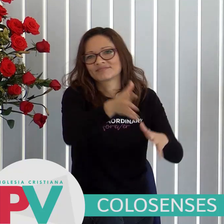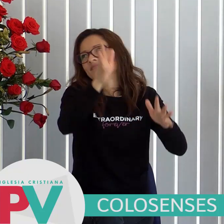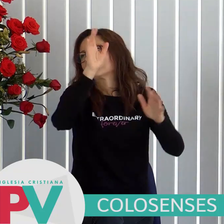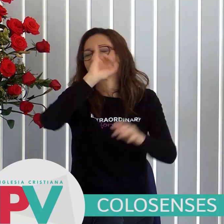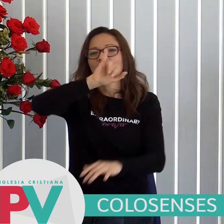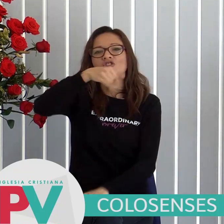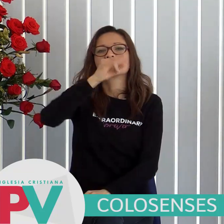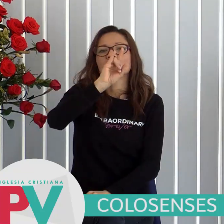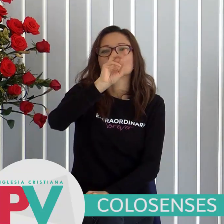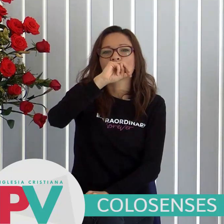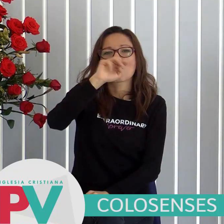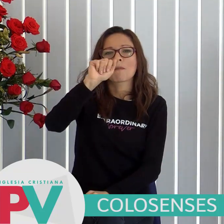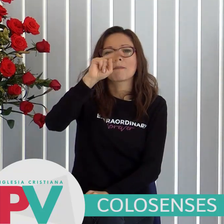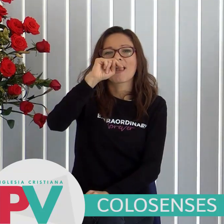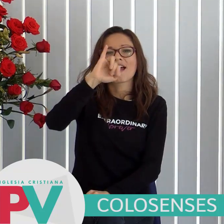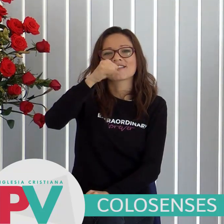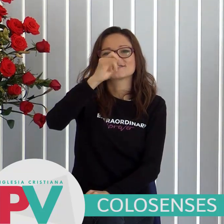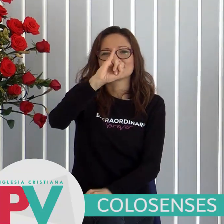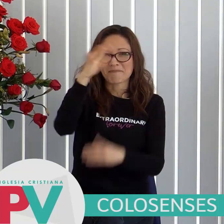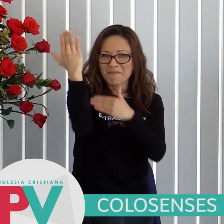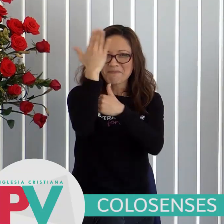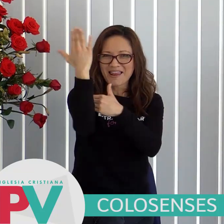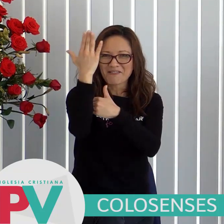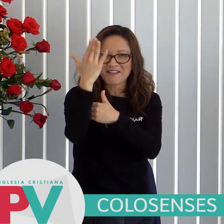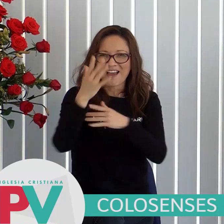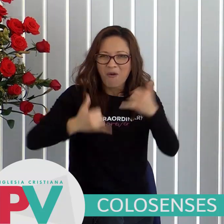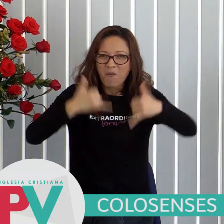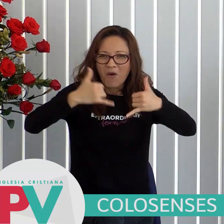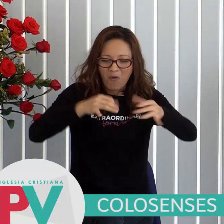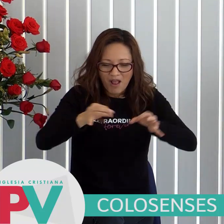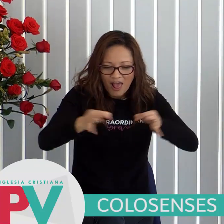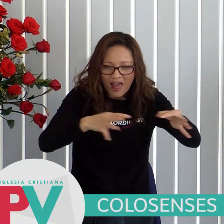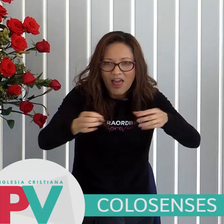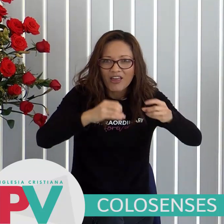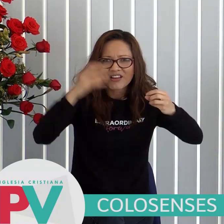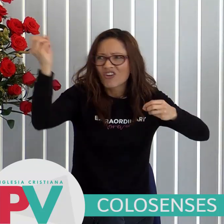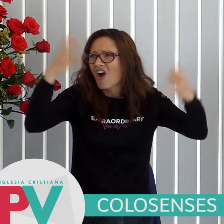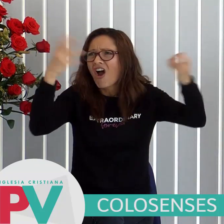Jumanji, viejo, Jumanji. Pero ¿sabe qué le hace